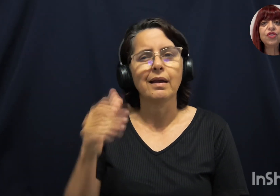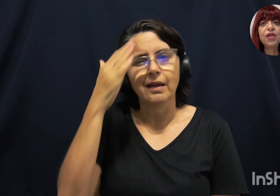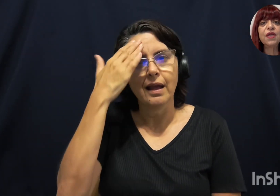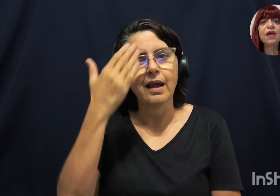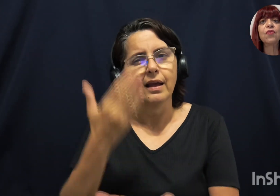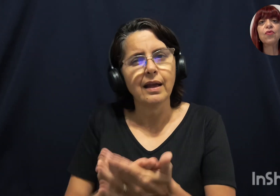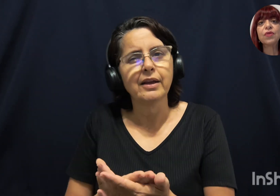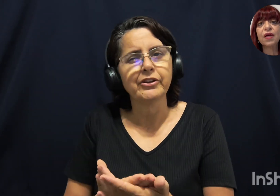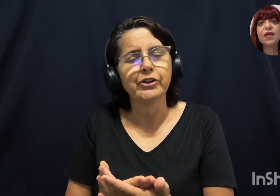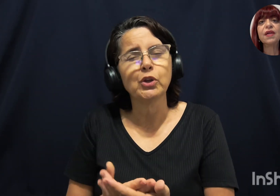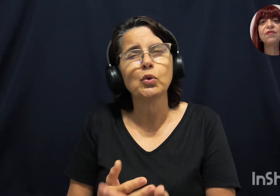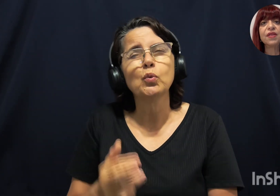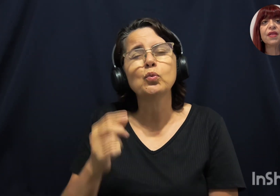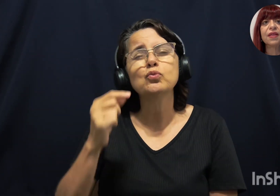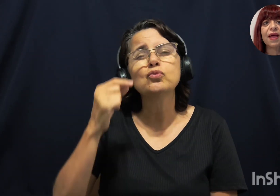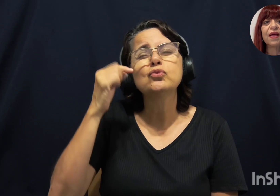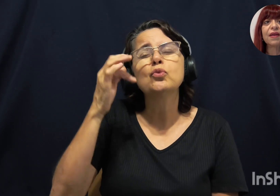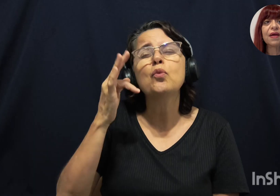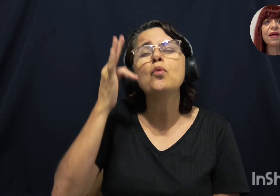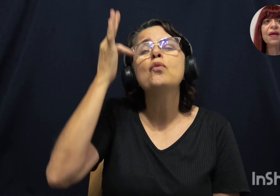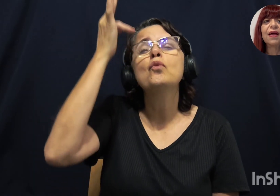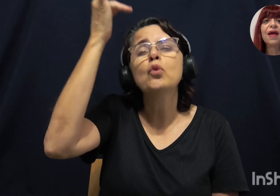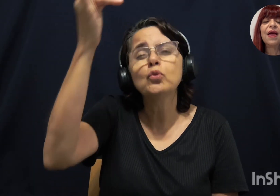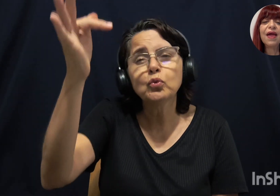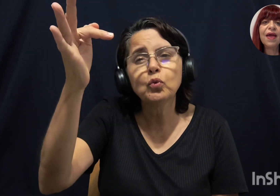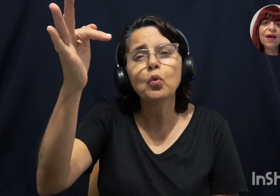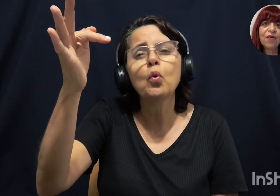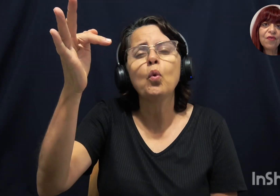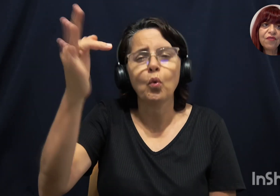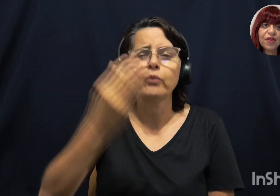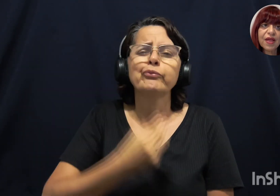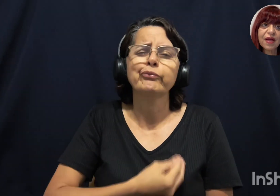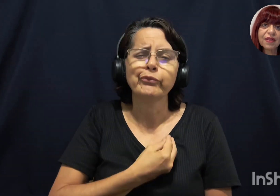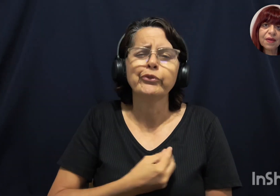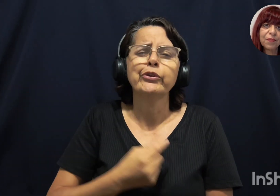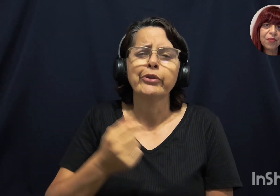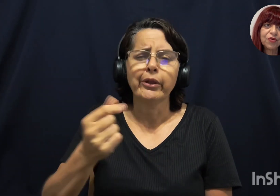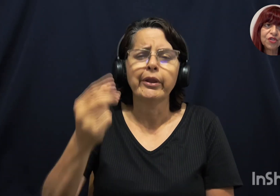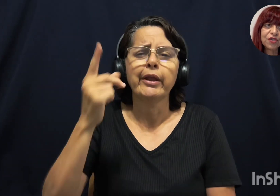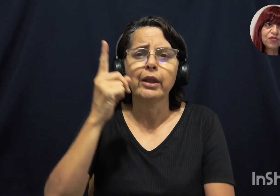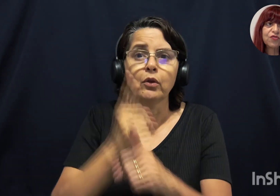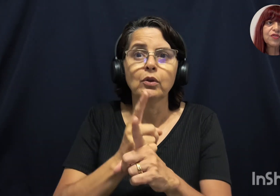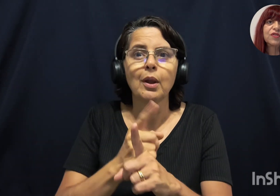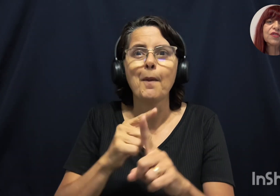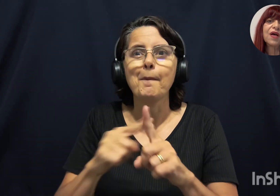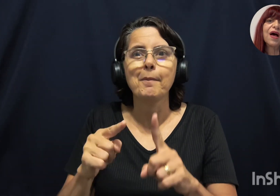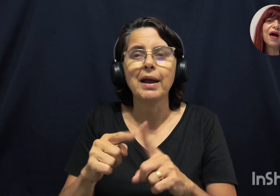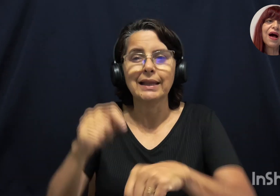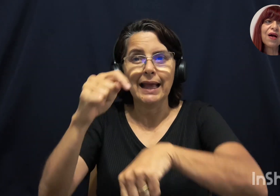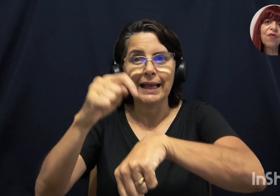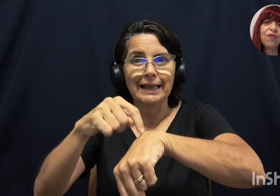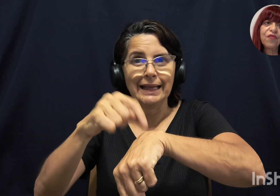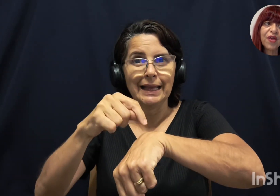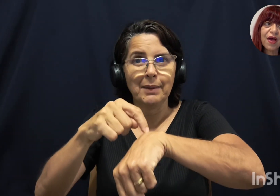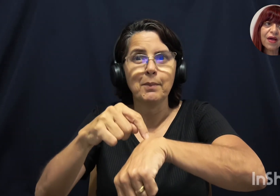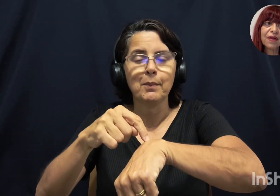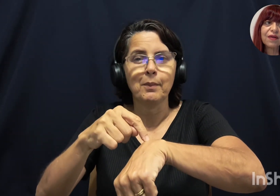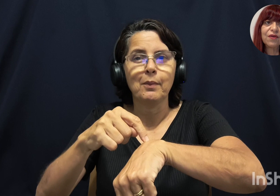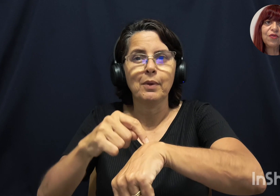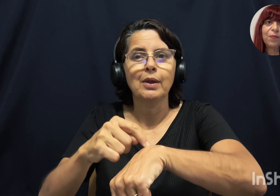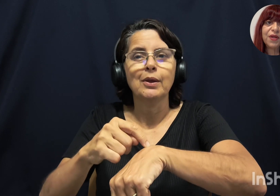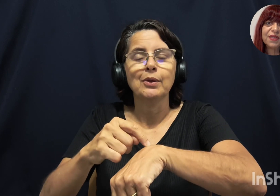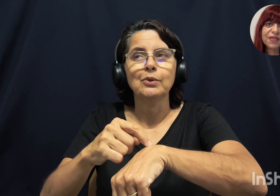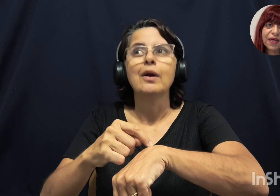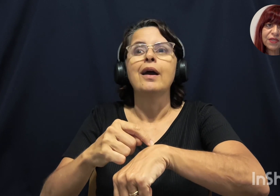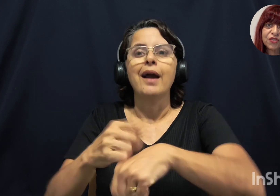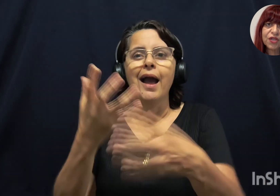um dia encontraria a vida eterna, é convidada por Jesus a confiar